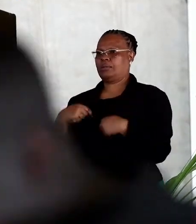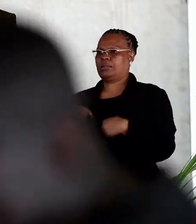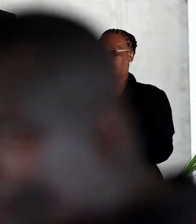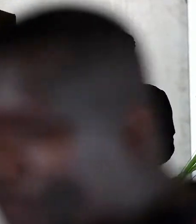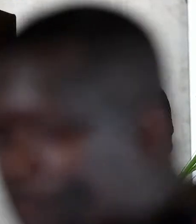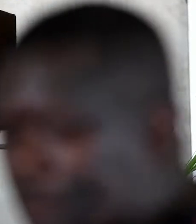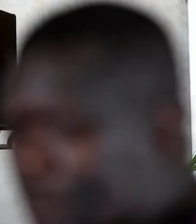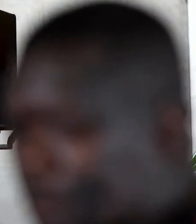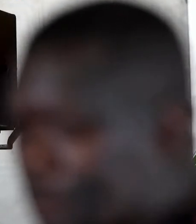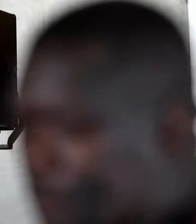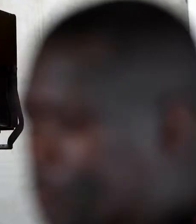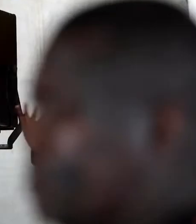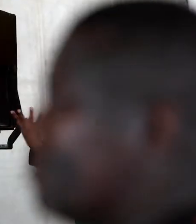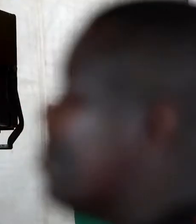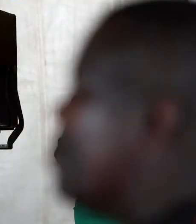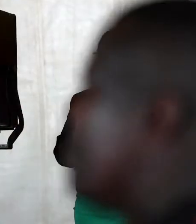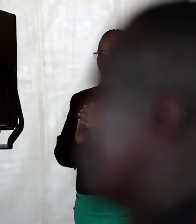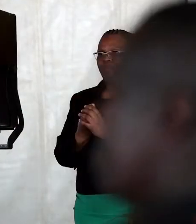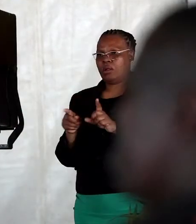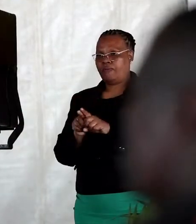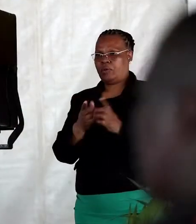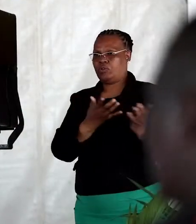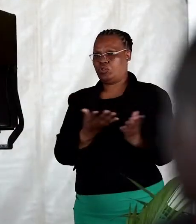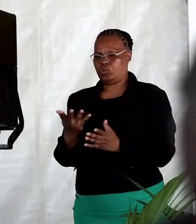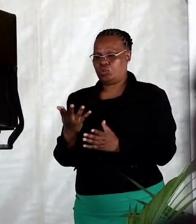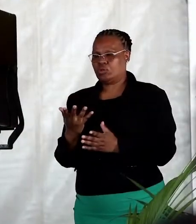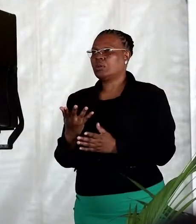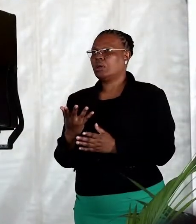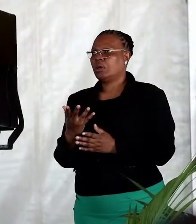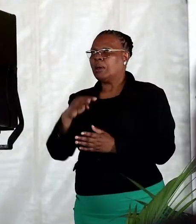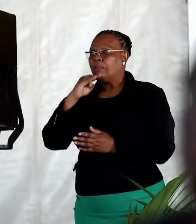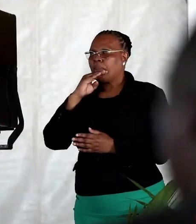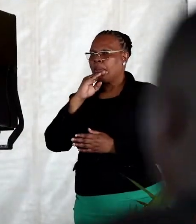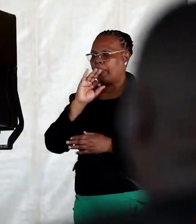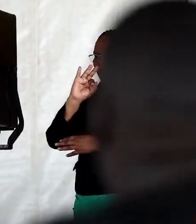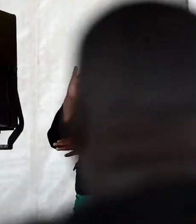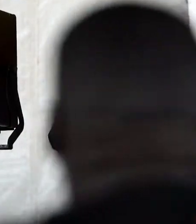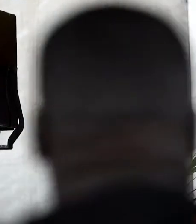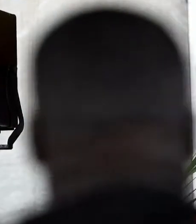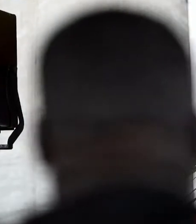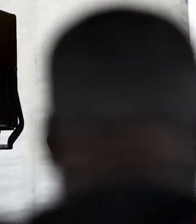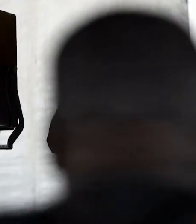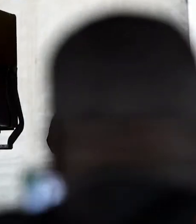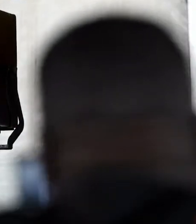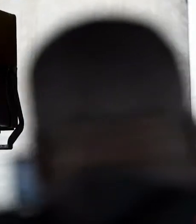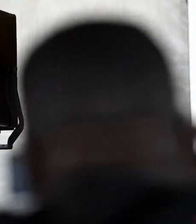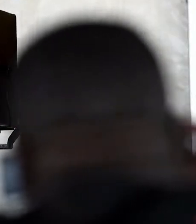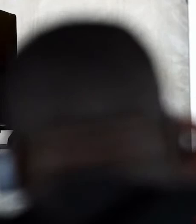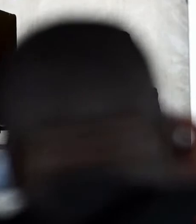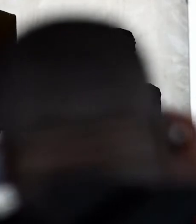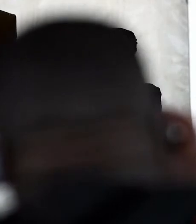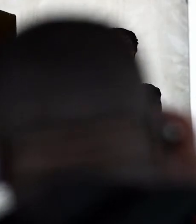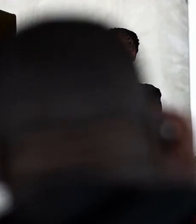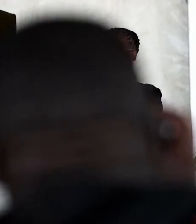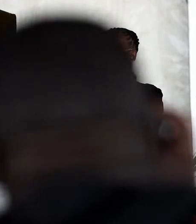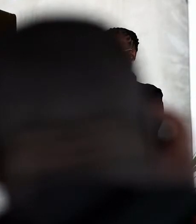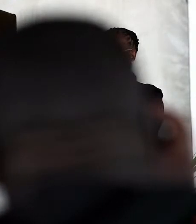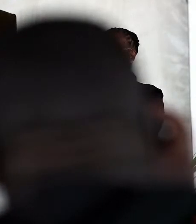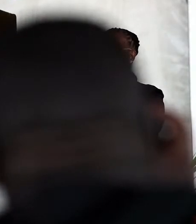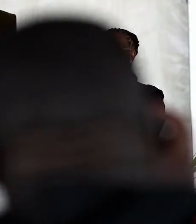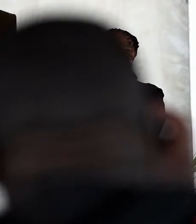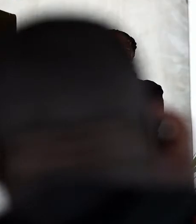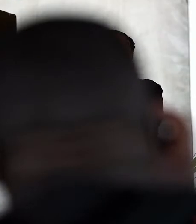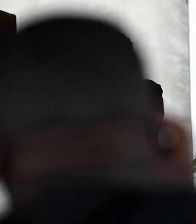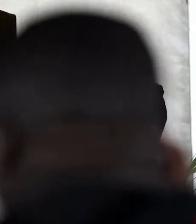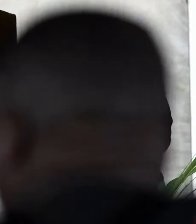sidibana apha kunyaka wamashumi amathathu ananye kwenzeka inhlekele nesithwa kumbe